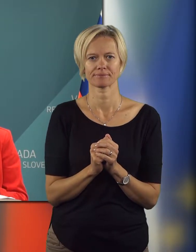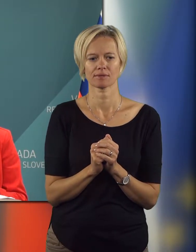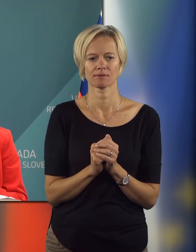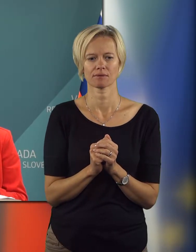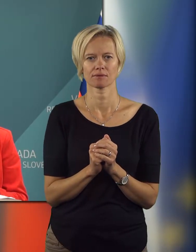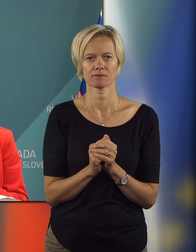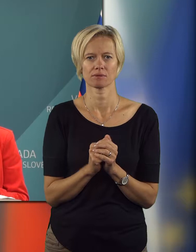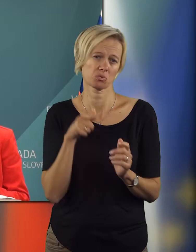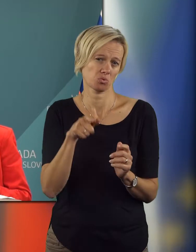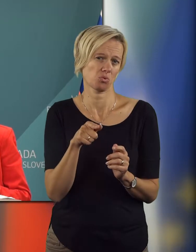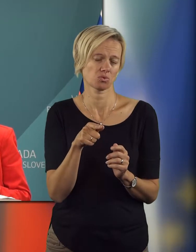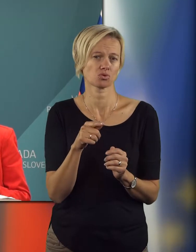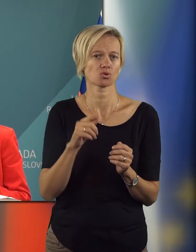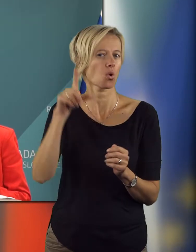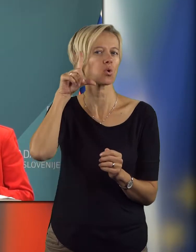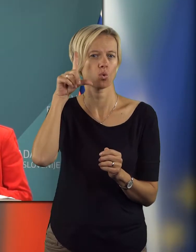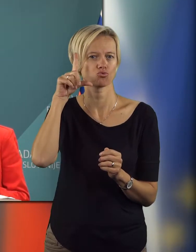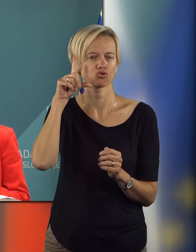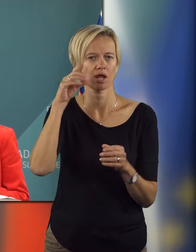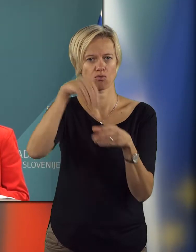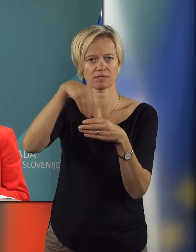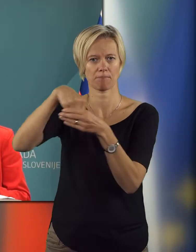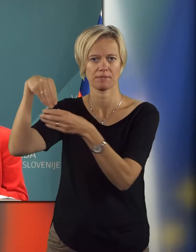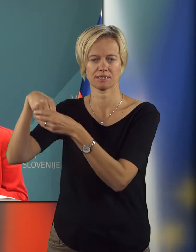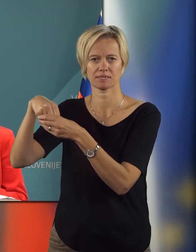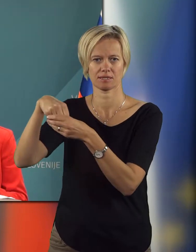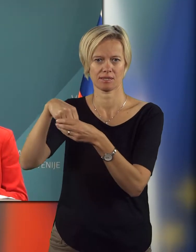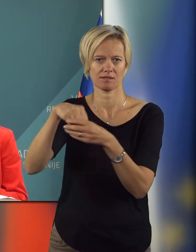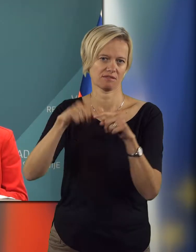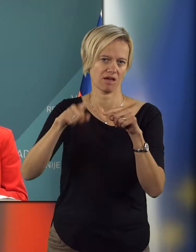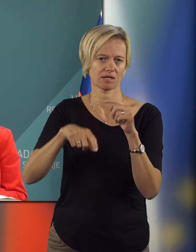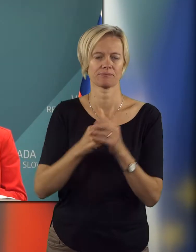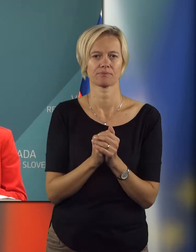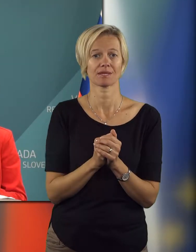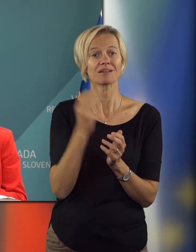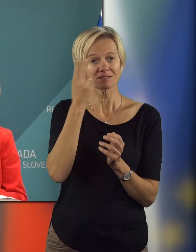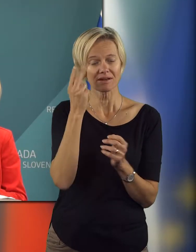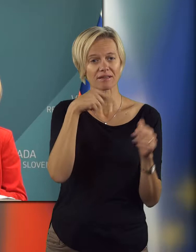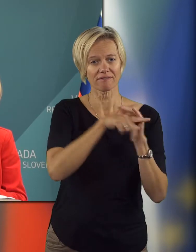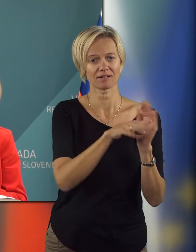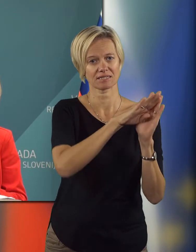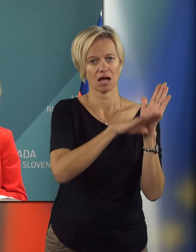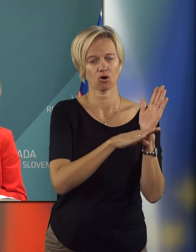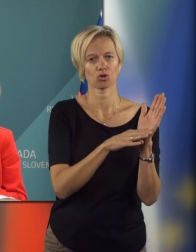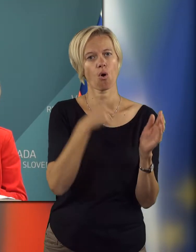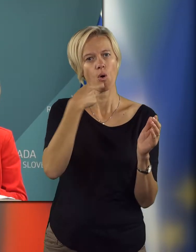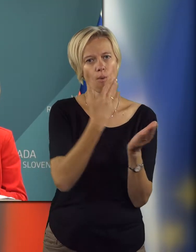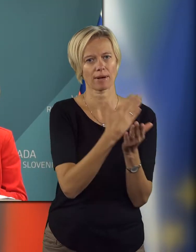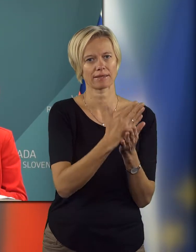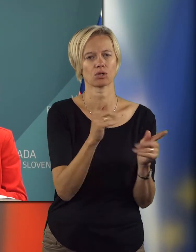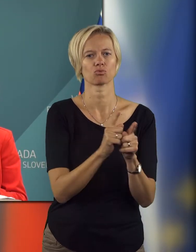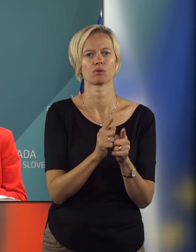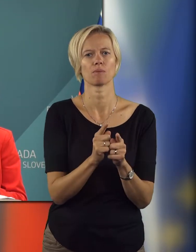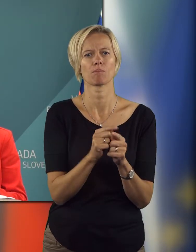To bi rekla ključne, mislim, da vsebinske stvari, seveda pa so v zakonu opredeljeni